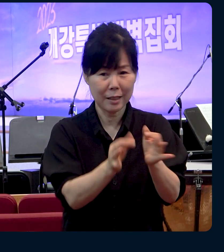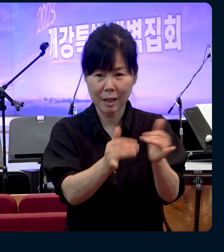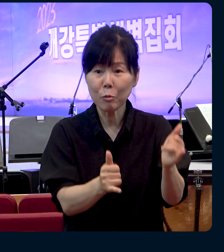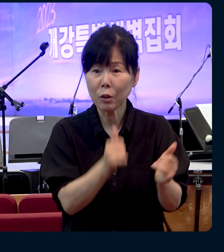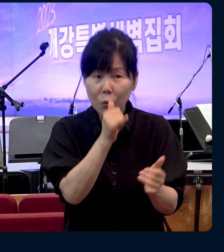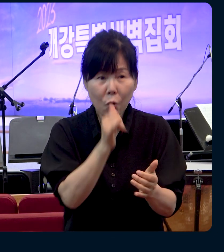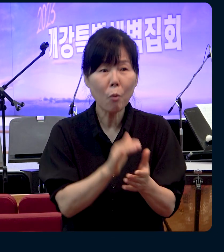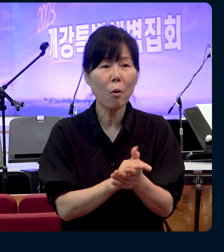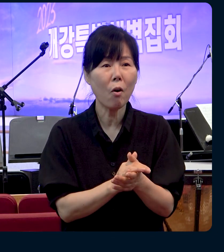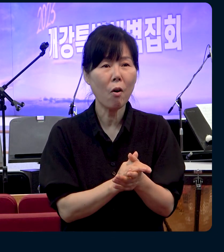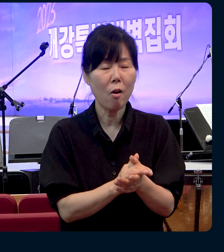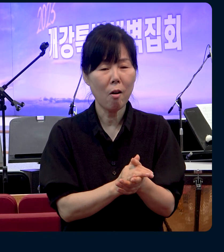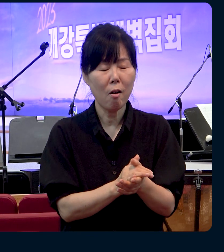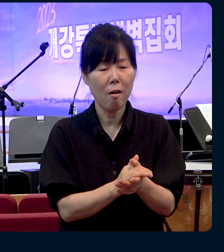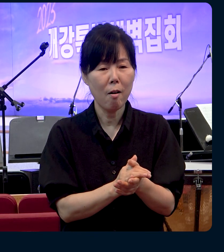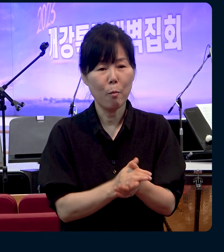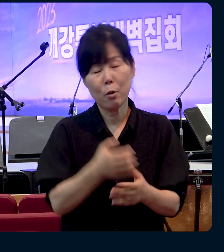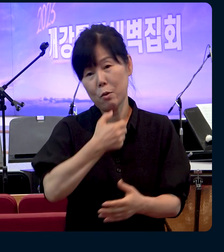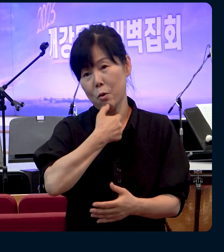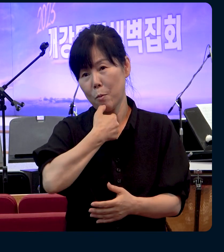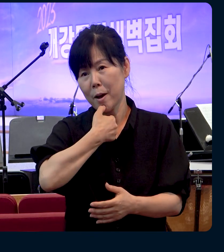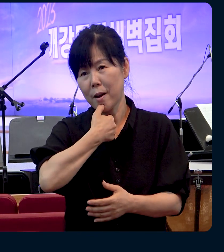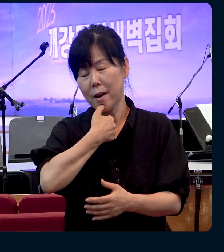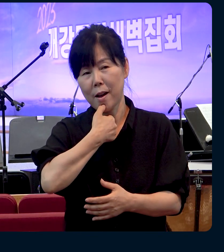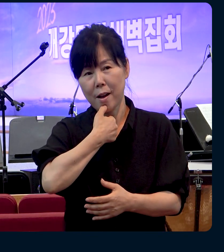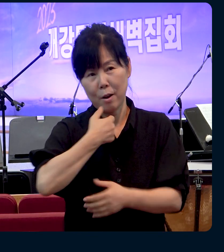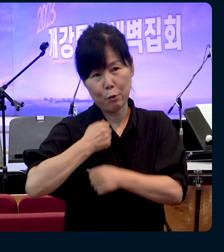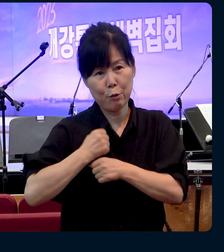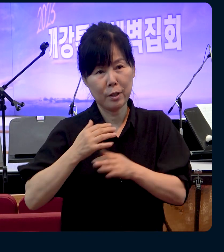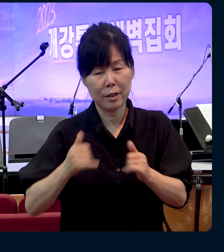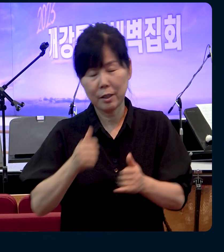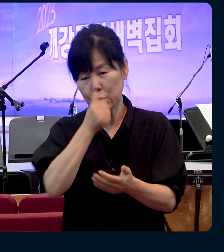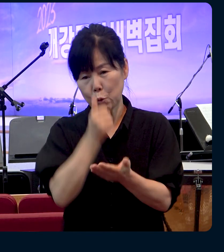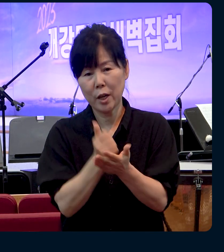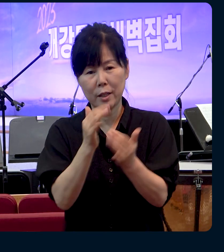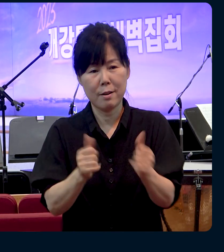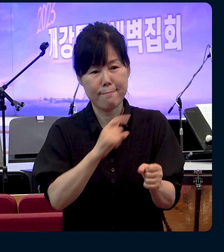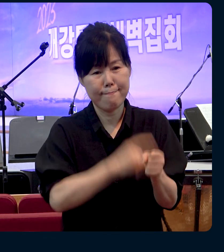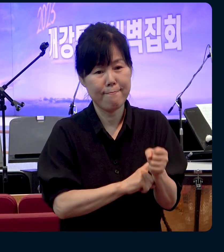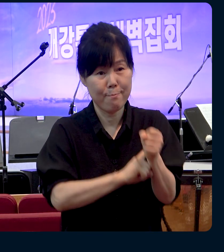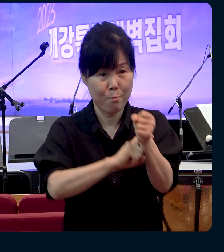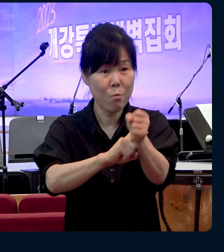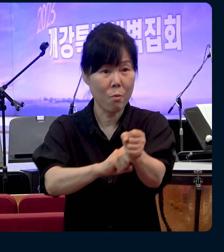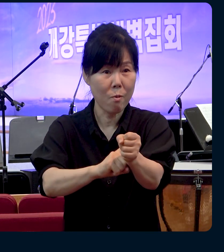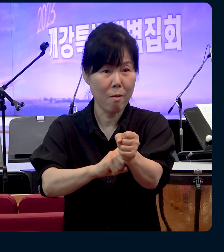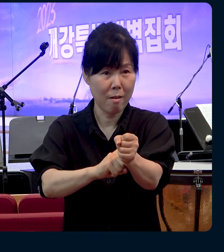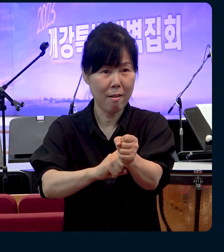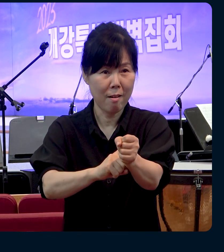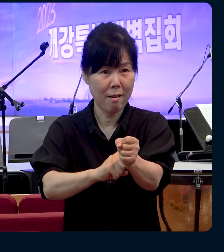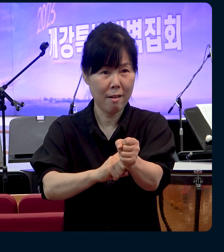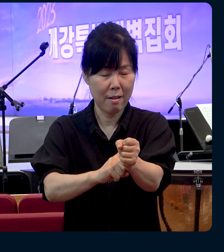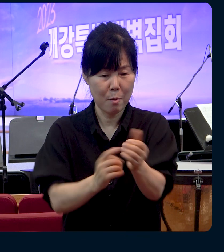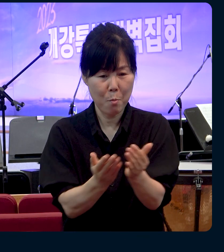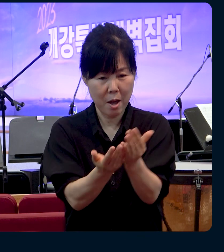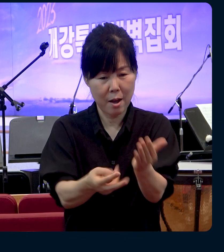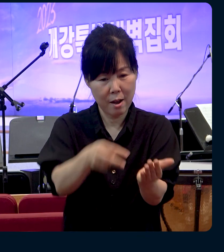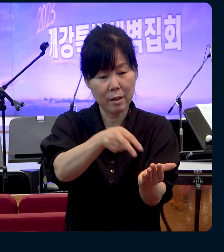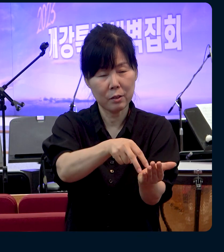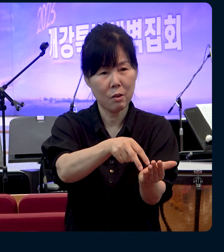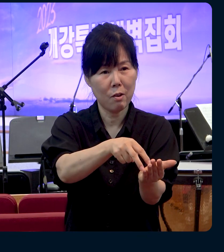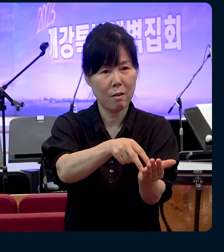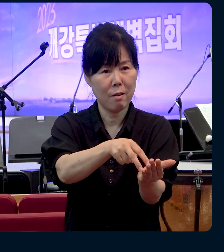배에는 상인들도 있고 여러 사람도 있고, 그다음에 로마 군병이 또 죄수를 압송하는 그런 가운데